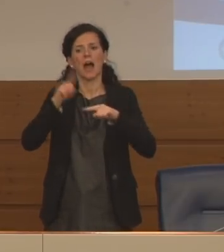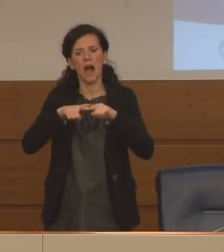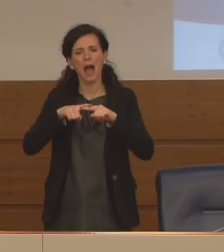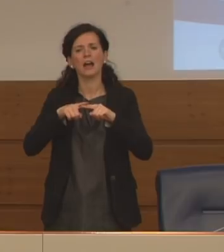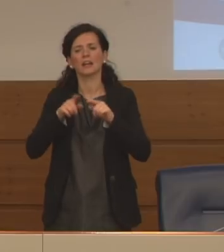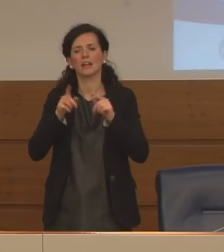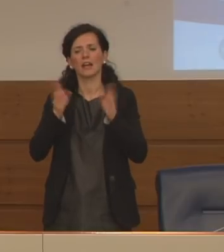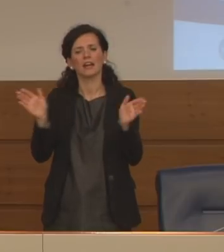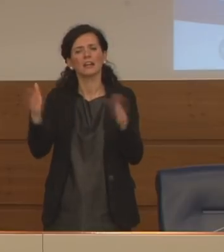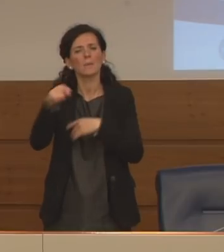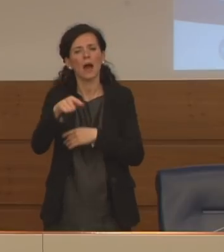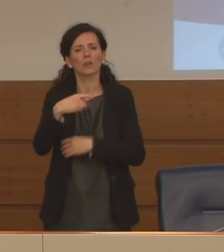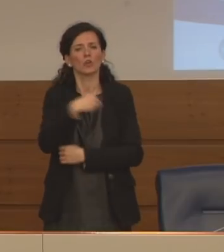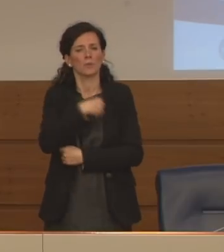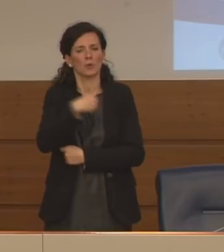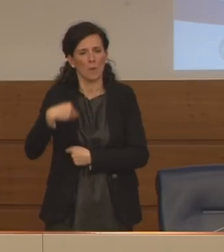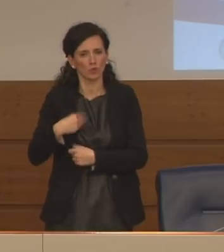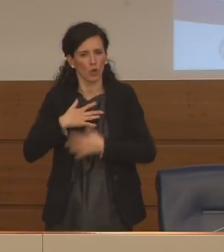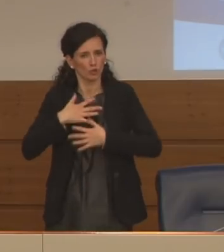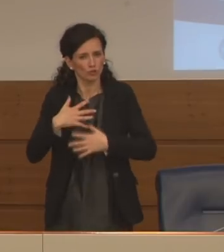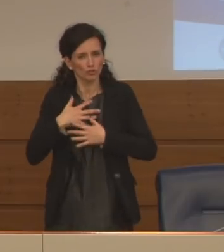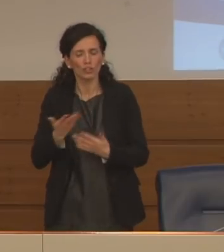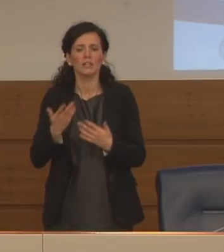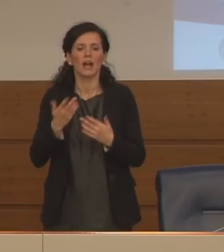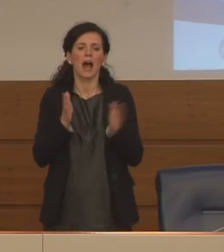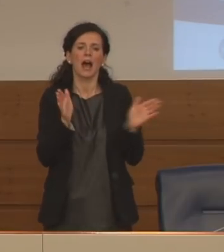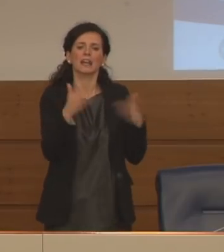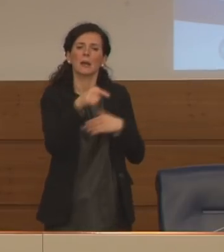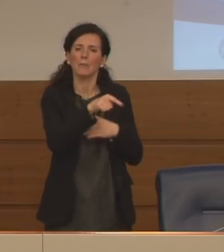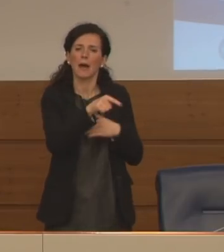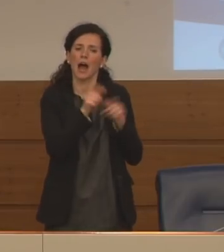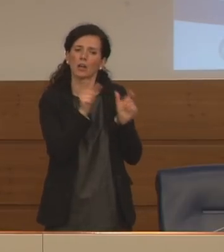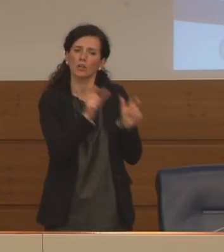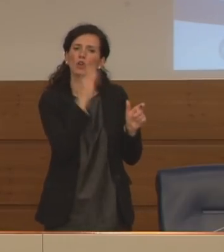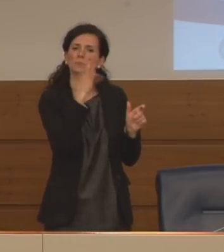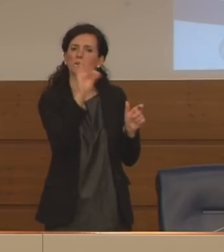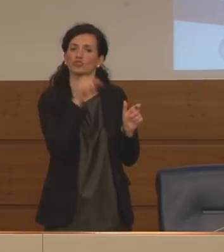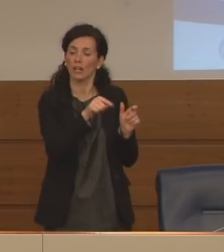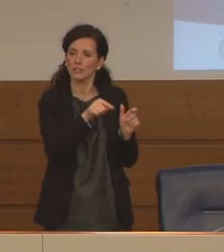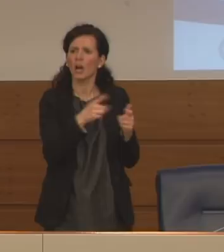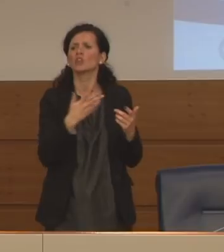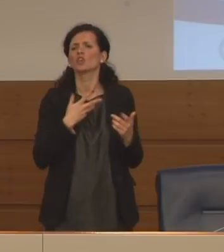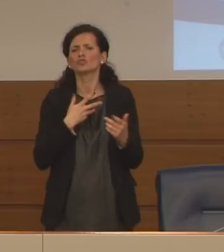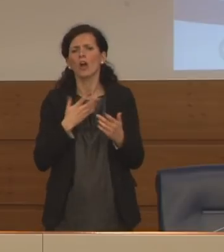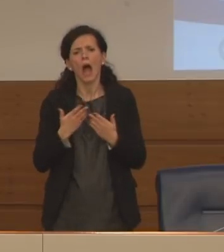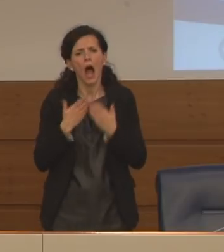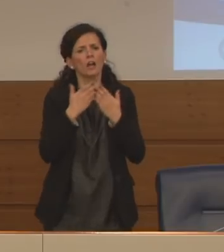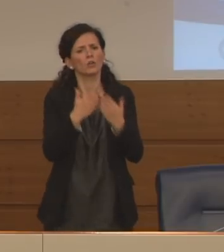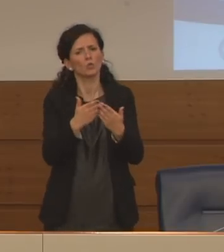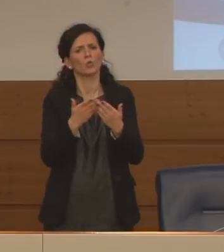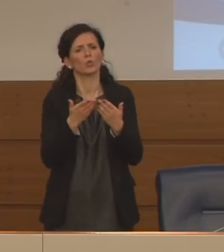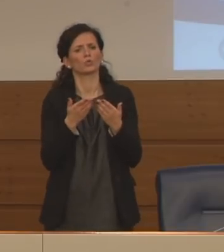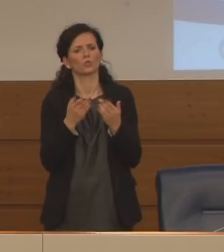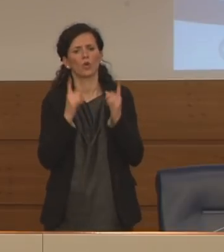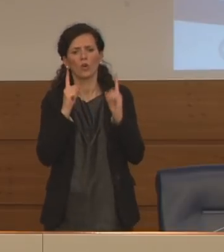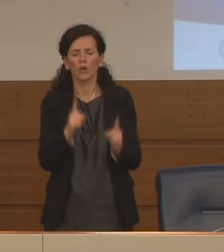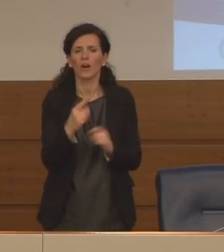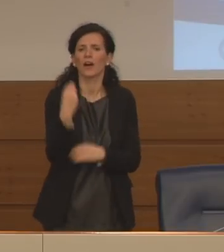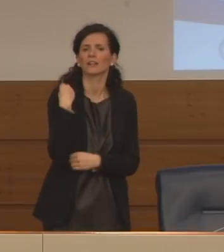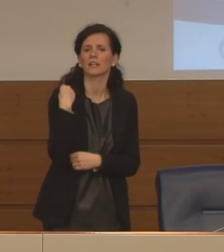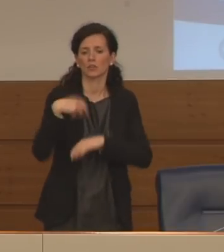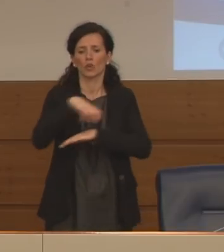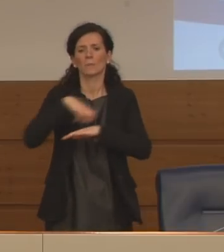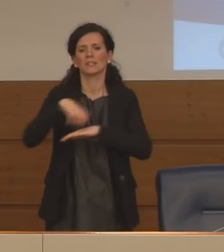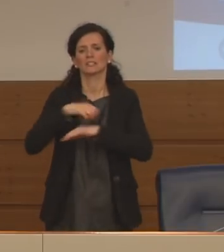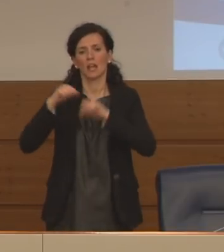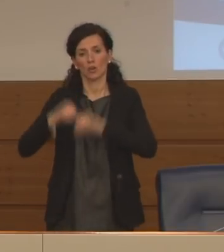nei reparti specializzati quindi c'è tutto quell attività di potenziamento che è stata richiesta dal ministero